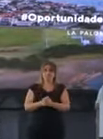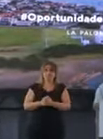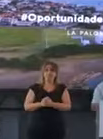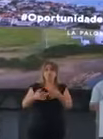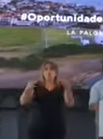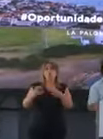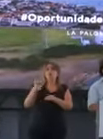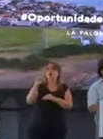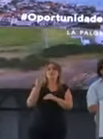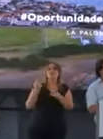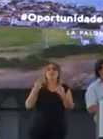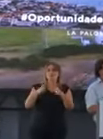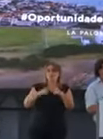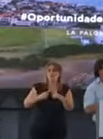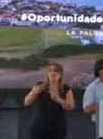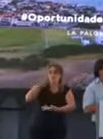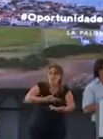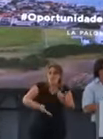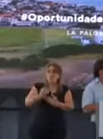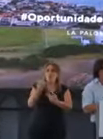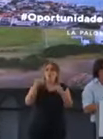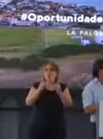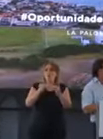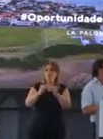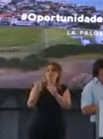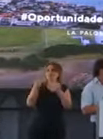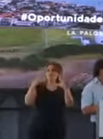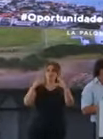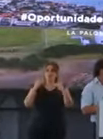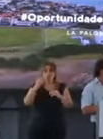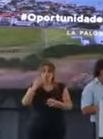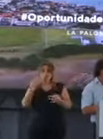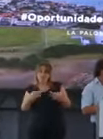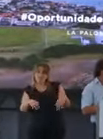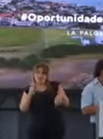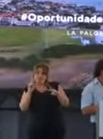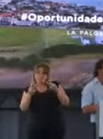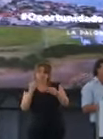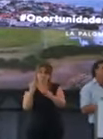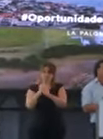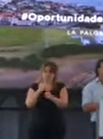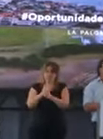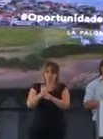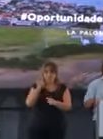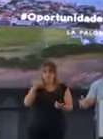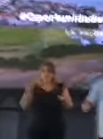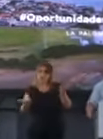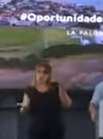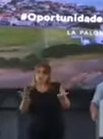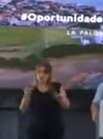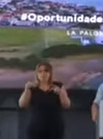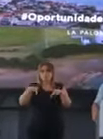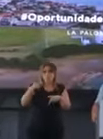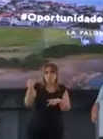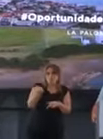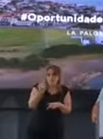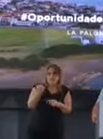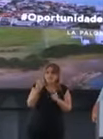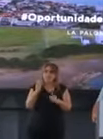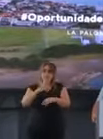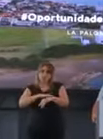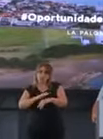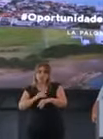Ayer discutíamos con los compañeros de noche, evaluando un poco este trabajo. Si esto contaba en el momento